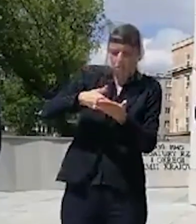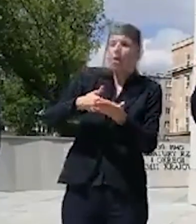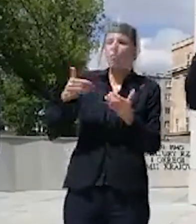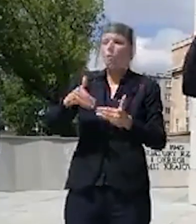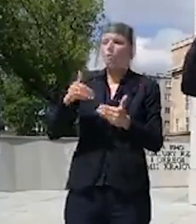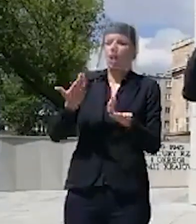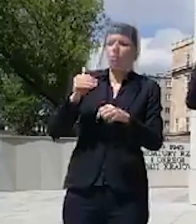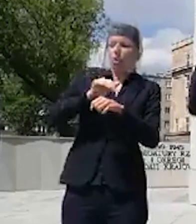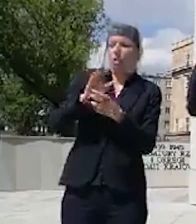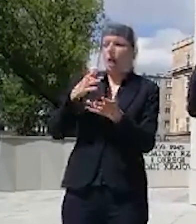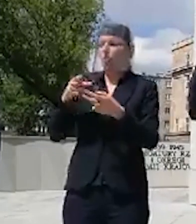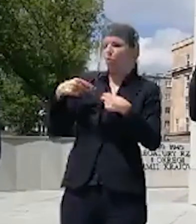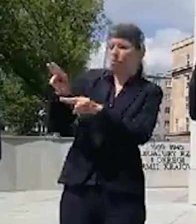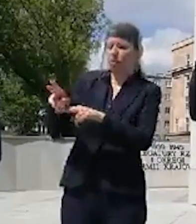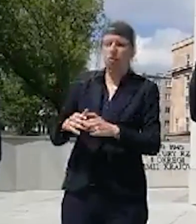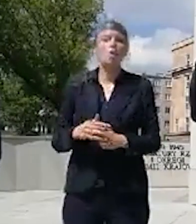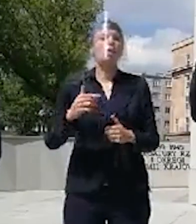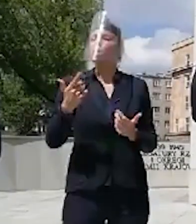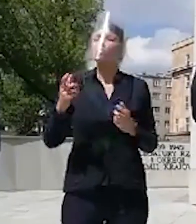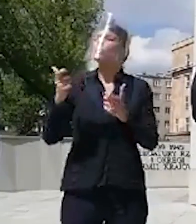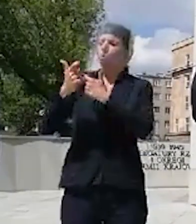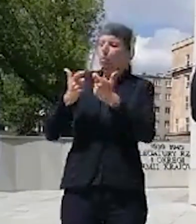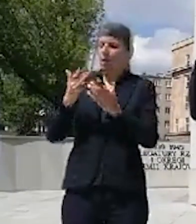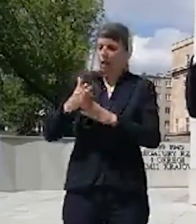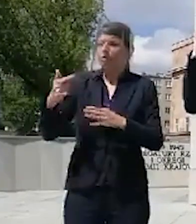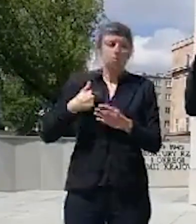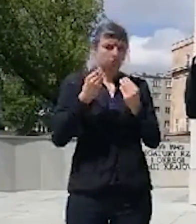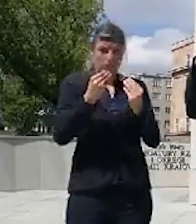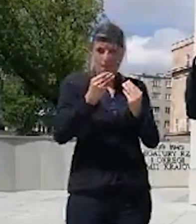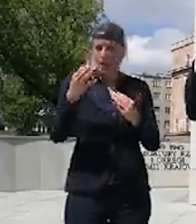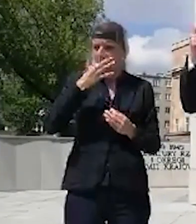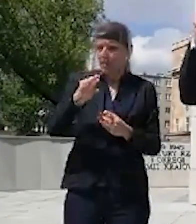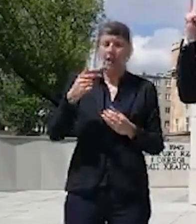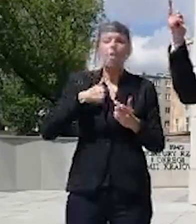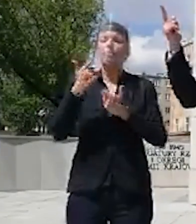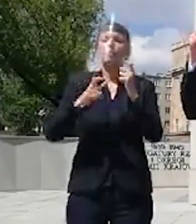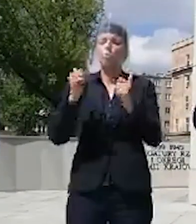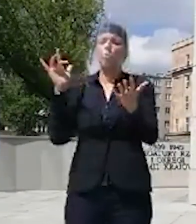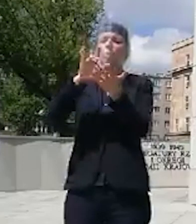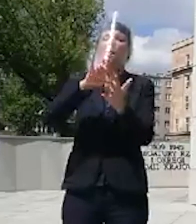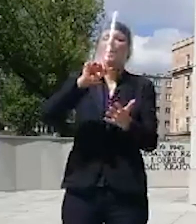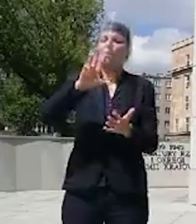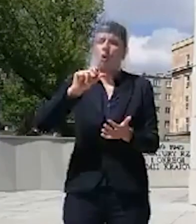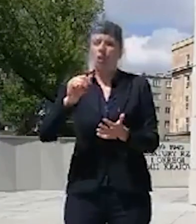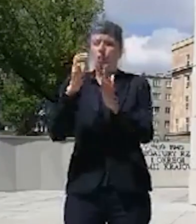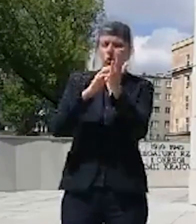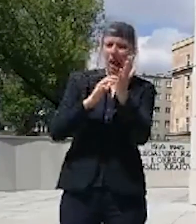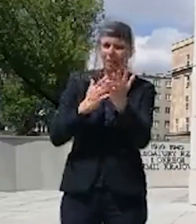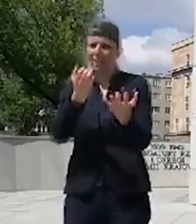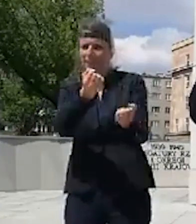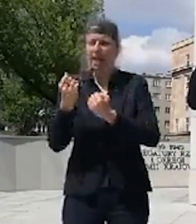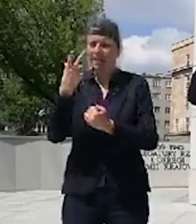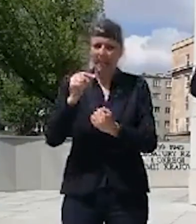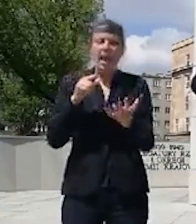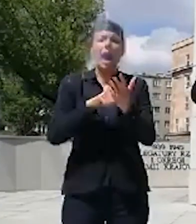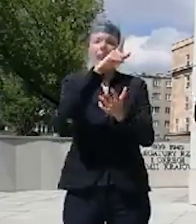zrobić prezydent, czyli nie jeździć po truskawki do Garwolina i robić ustawki, tylko siedzieć w pałacu, rozmawiać z przedsiębiorcami, którzy przyjeżdżają do Warszawy, nie